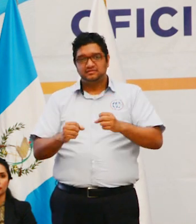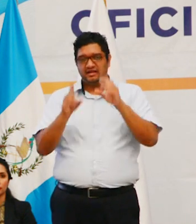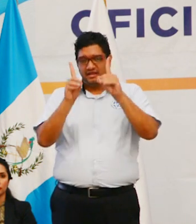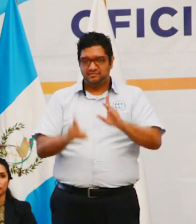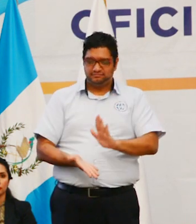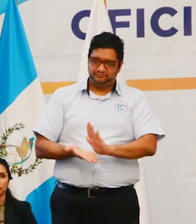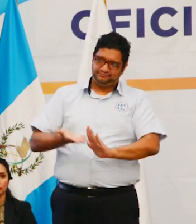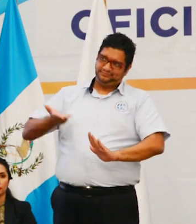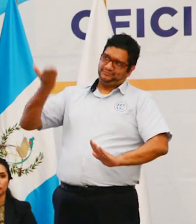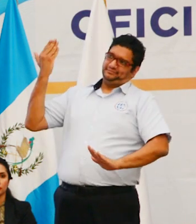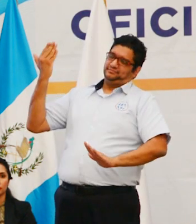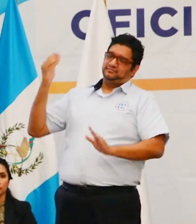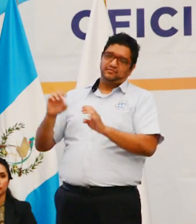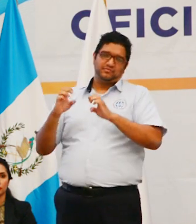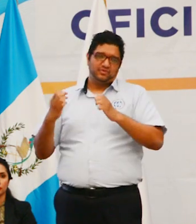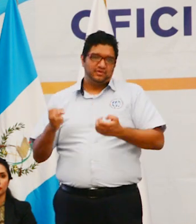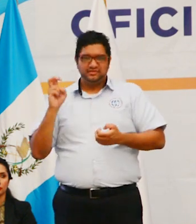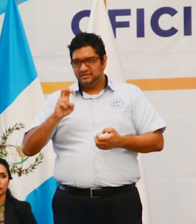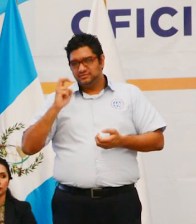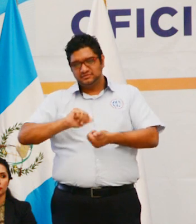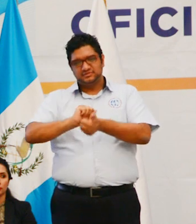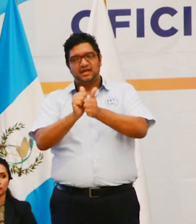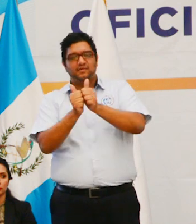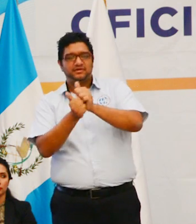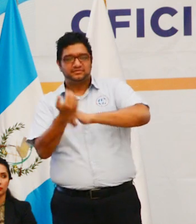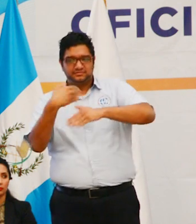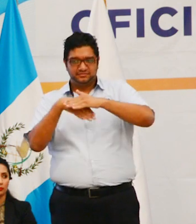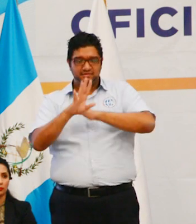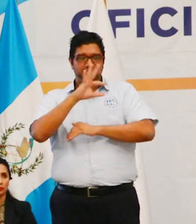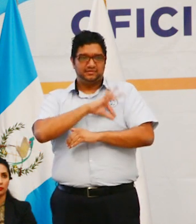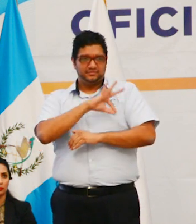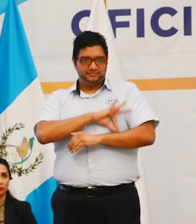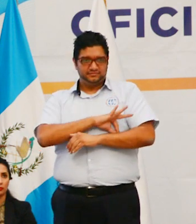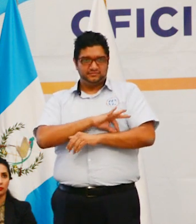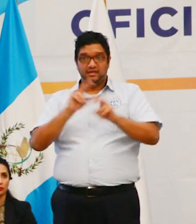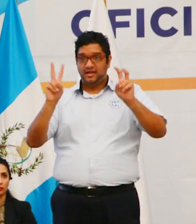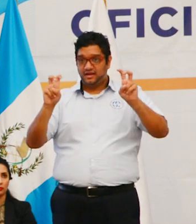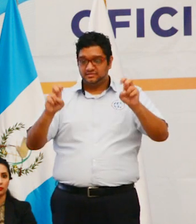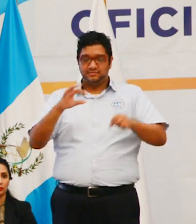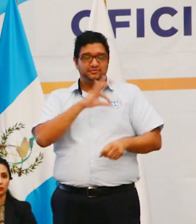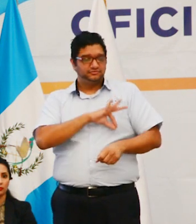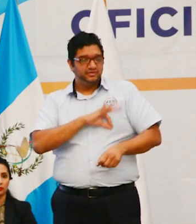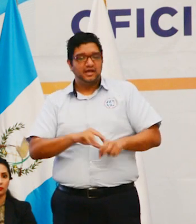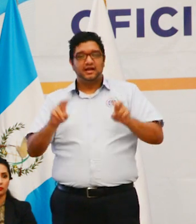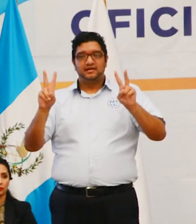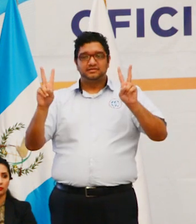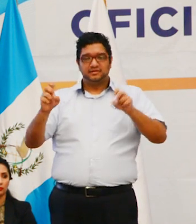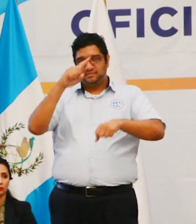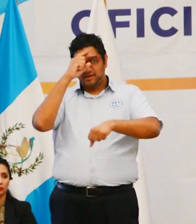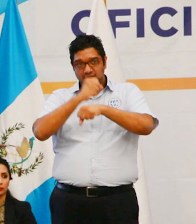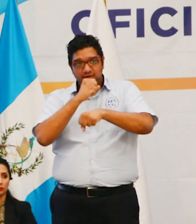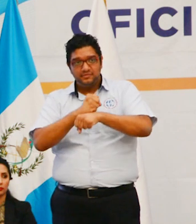razonables que podemos proveerle todos desde el ámbito en que nos movamos, educativo, laboral, social, podamos permitir